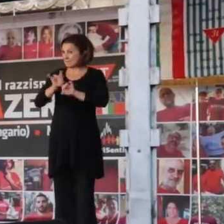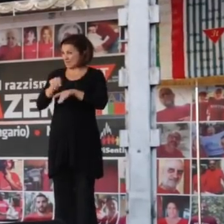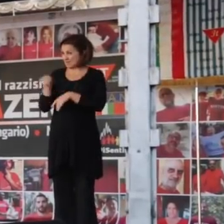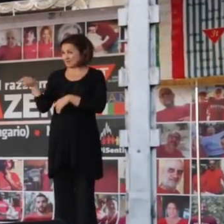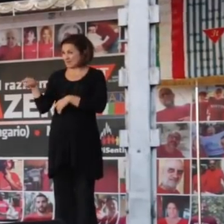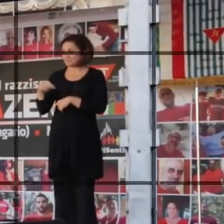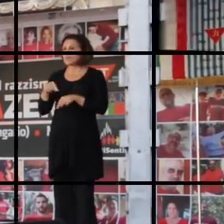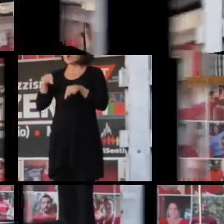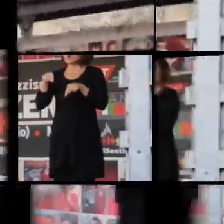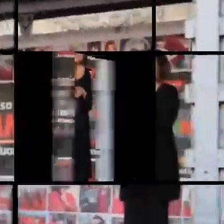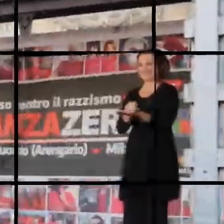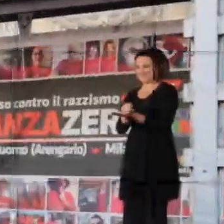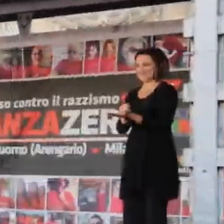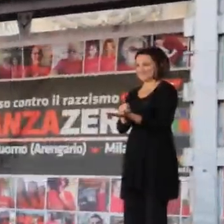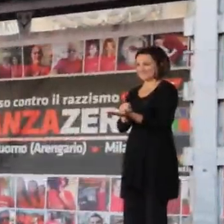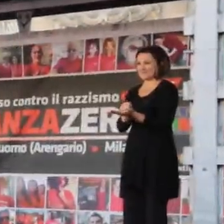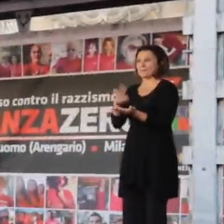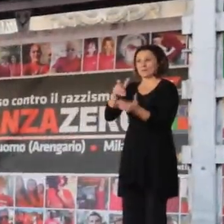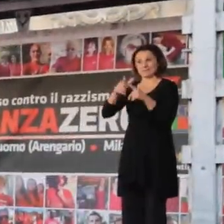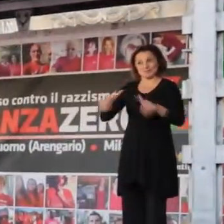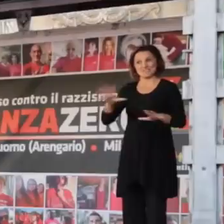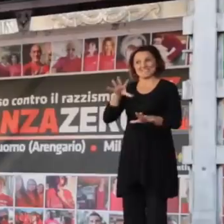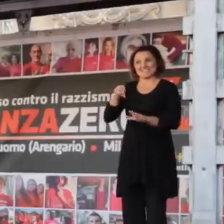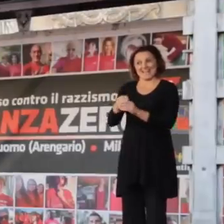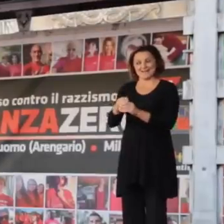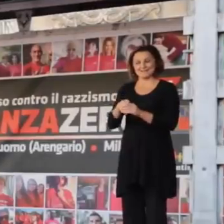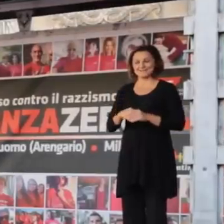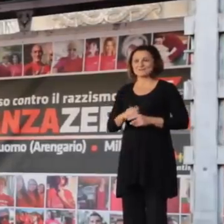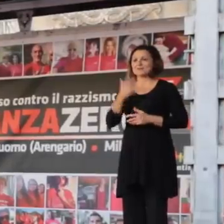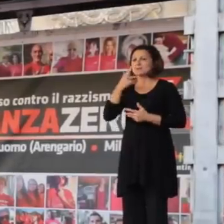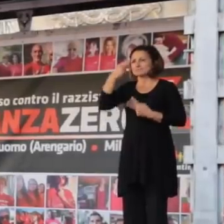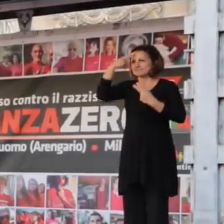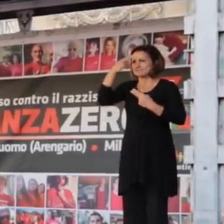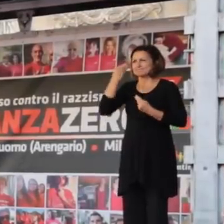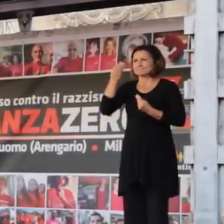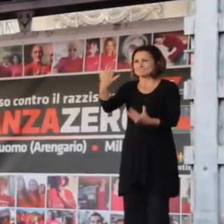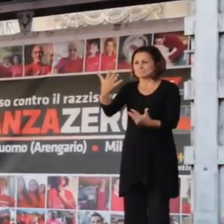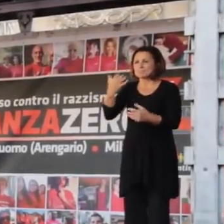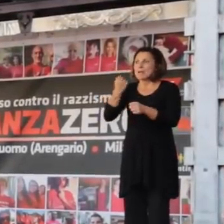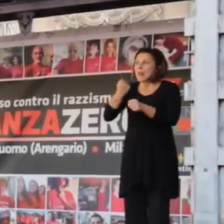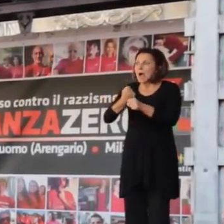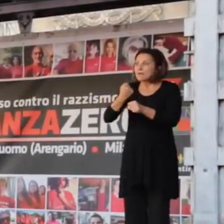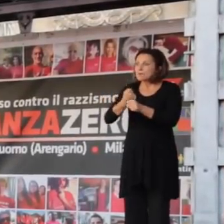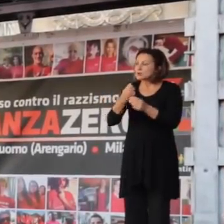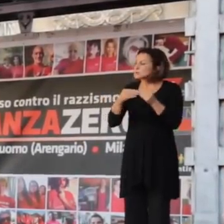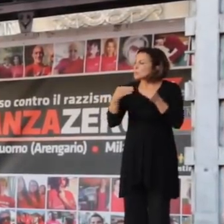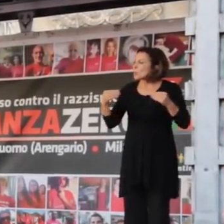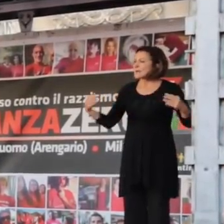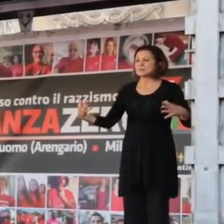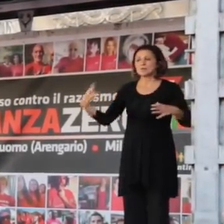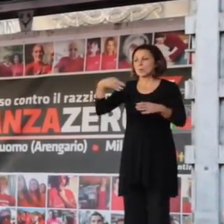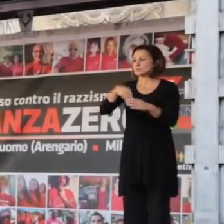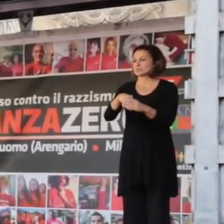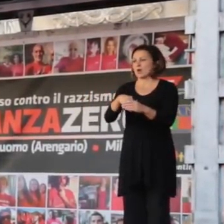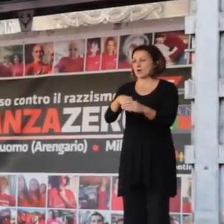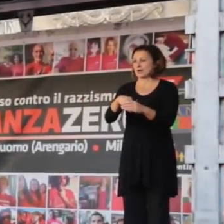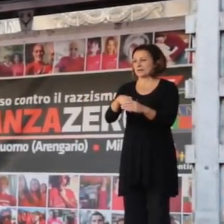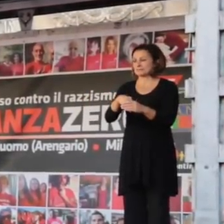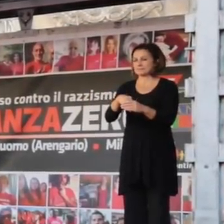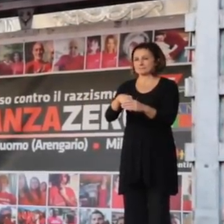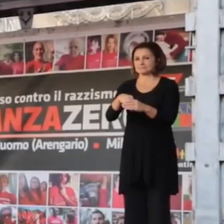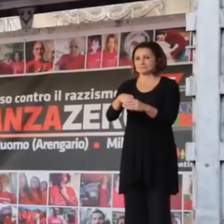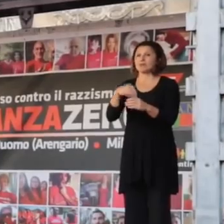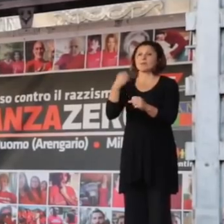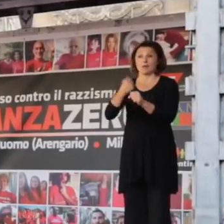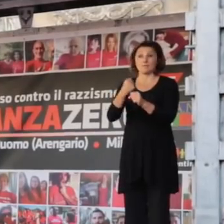resistenza. Grazie. Ricordare una volta di più che il lavoro è un formidabile strumento di inclusione. Penso al lavoro